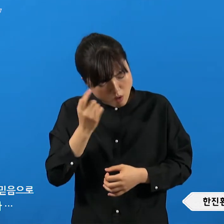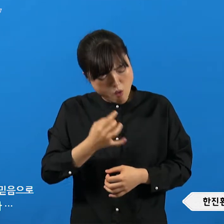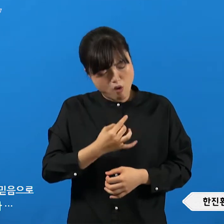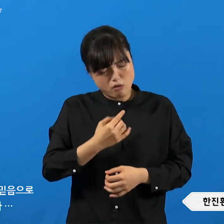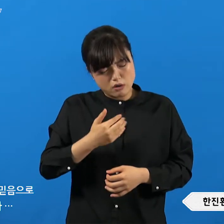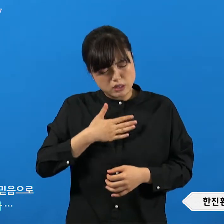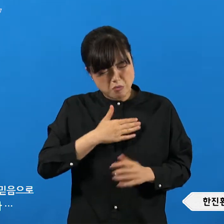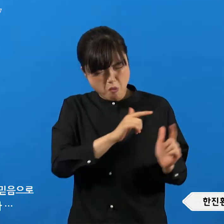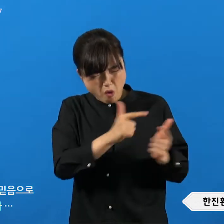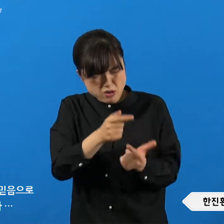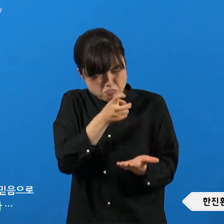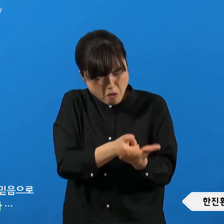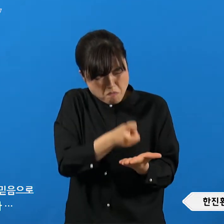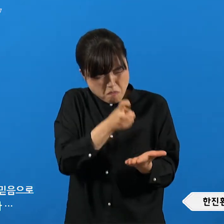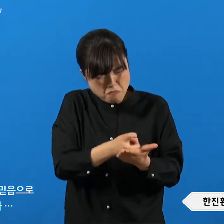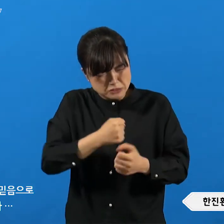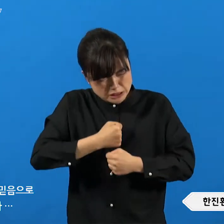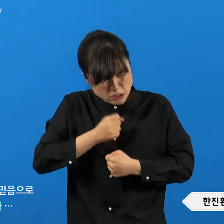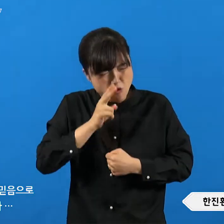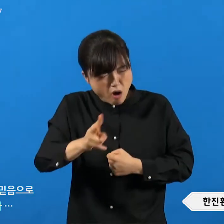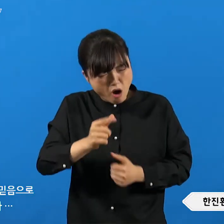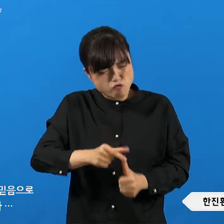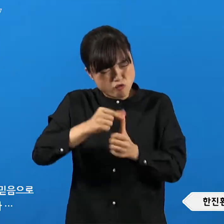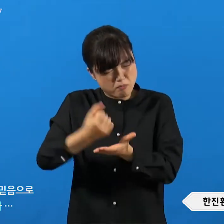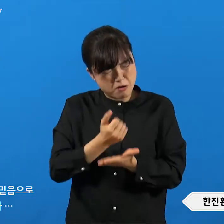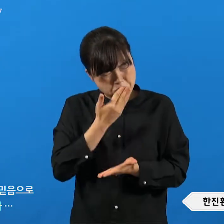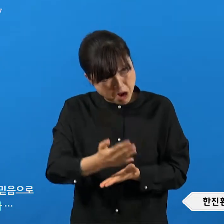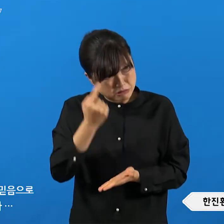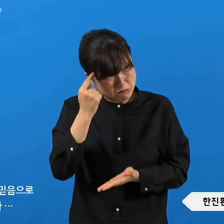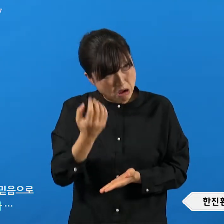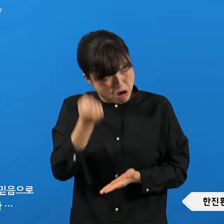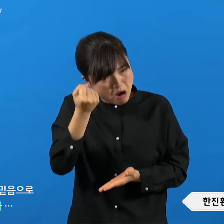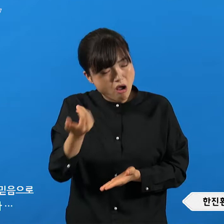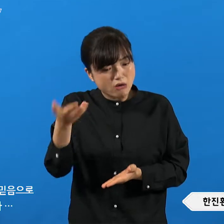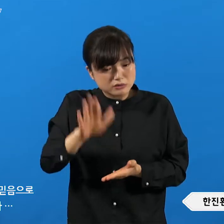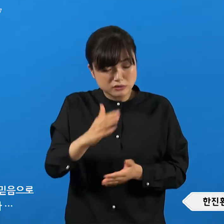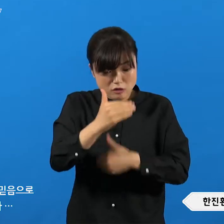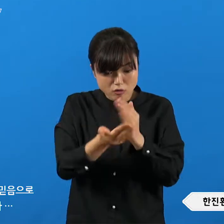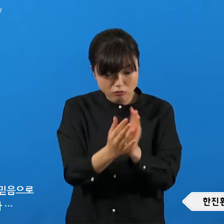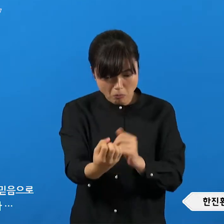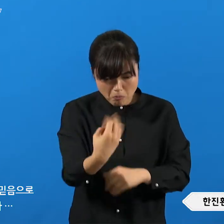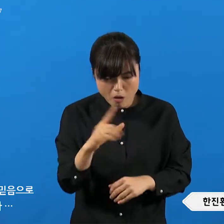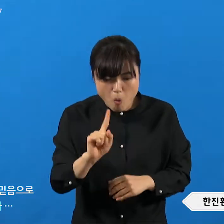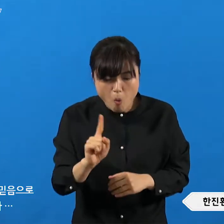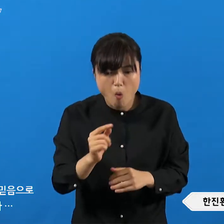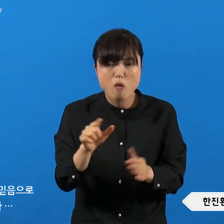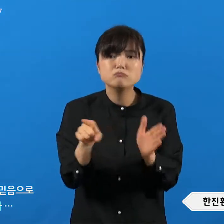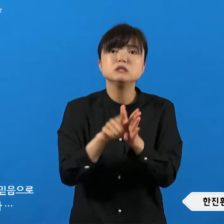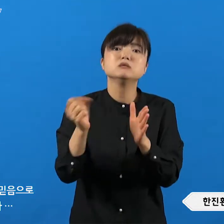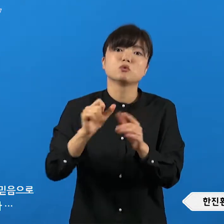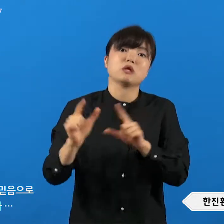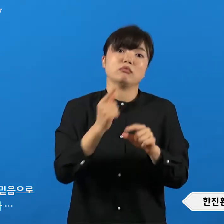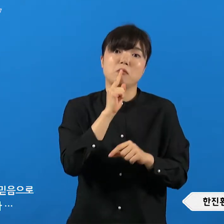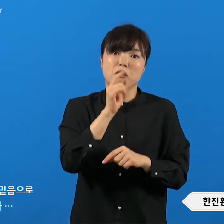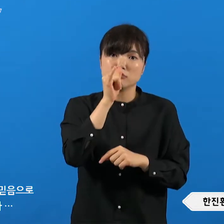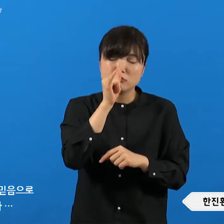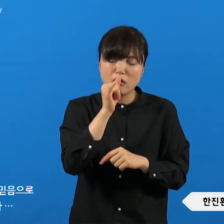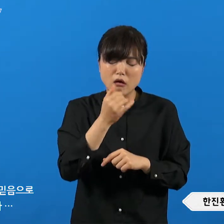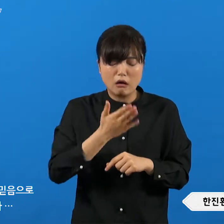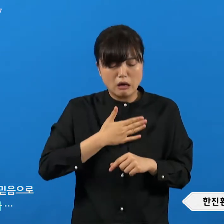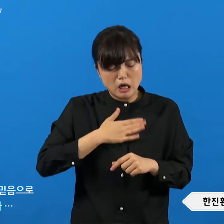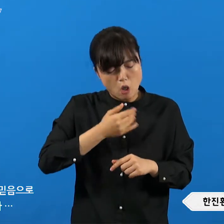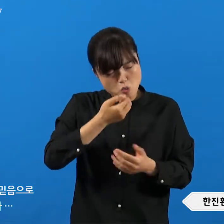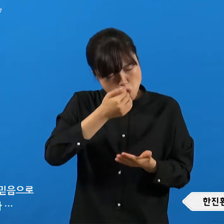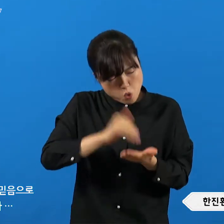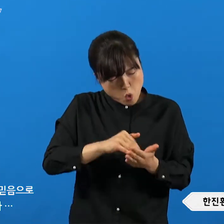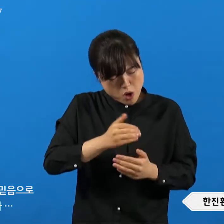자기는 온갖 계율을 다 지켜야 구원받는 줄 알고 있는데 성경은 믿음으로 산다고 말합니다. 자기는